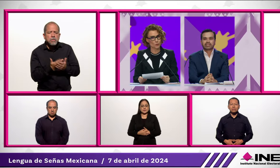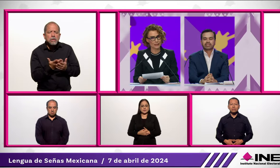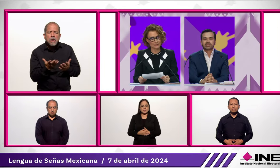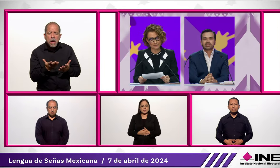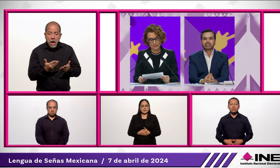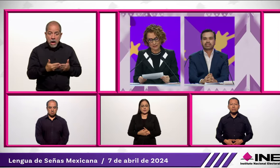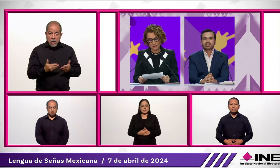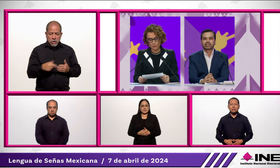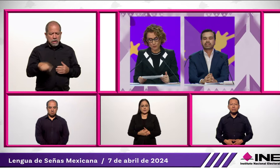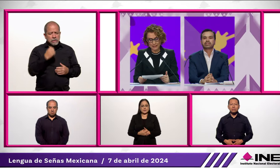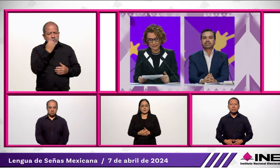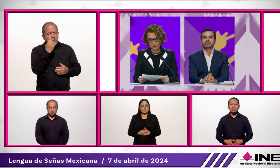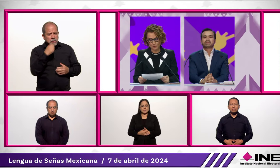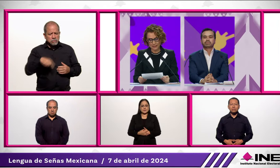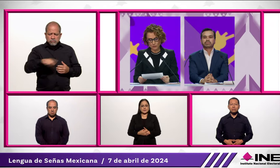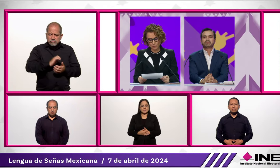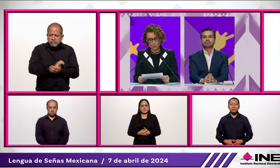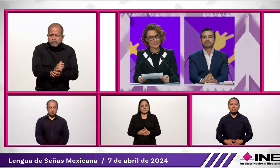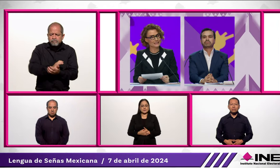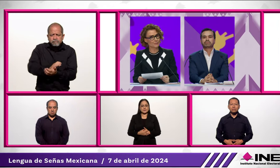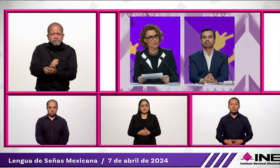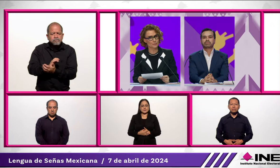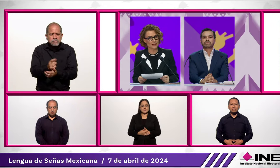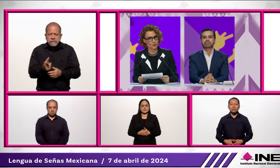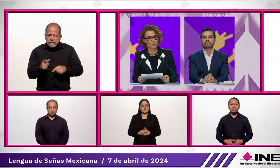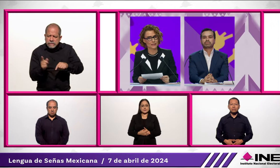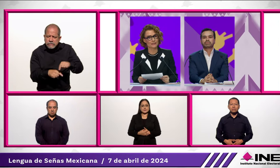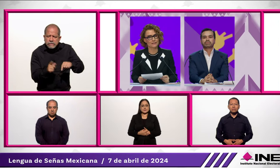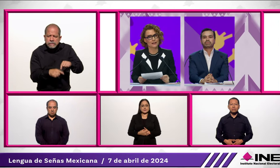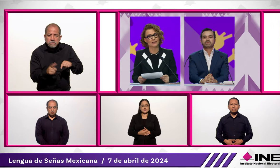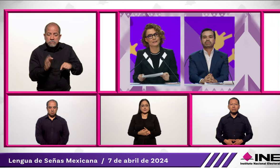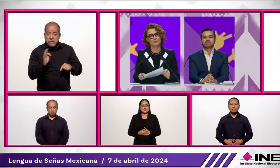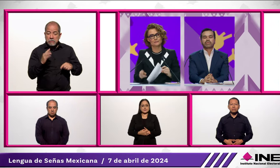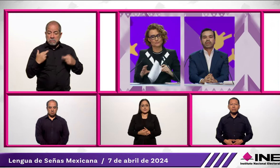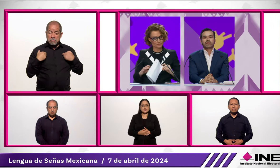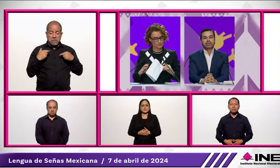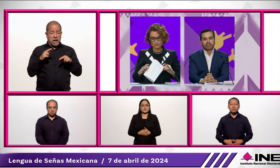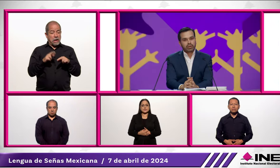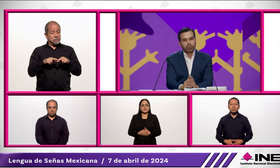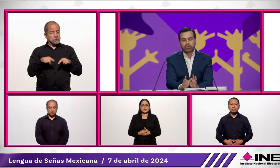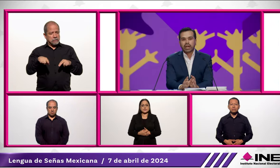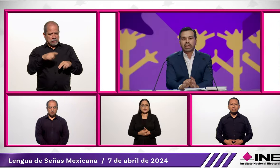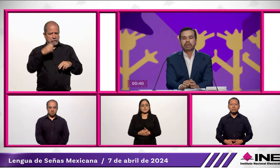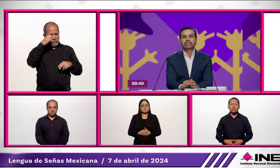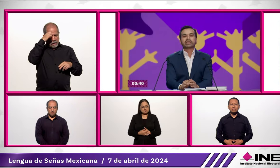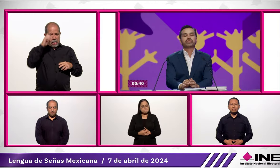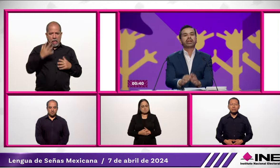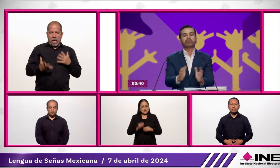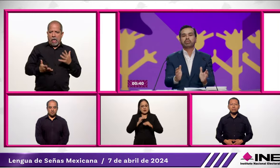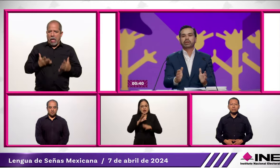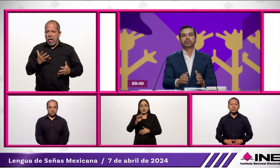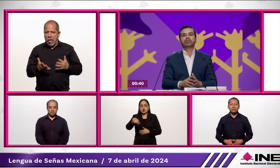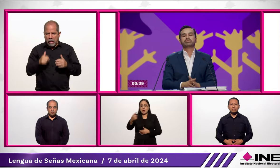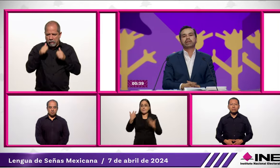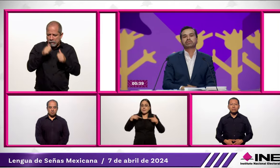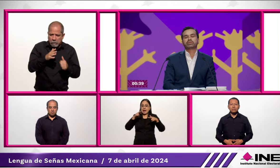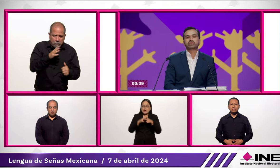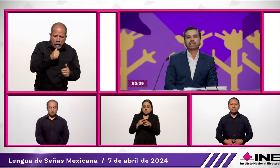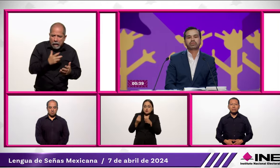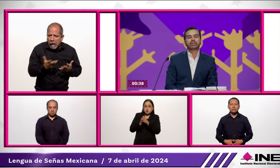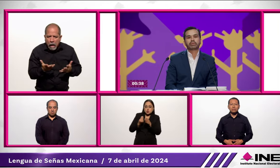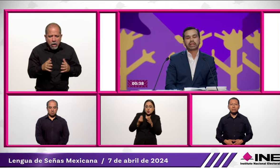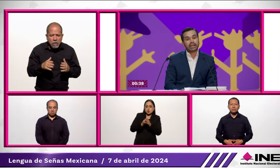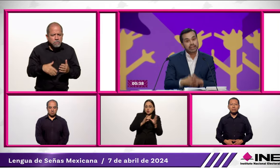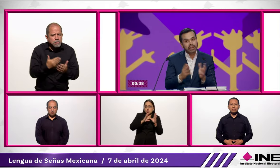las escuelas? ¿Cómo lo haría si los maestros no están preparados para atenderlas? Justo la capacitación y el acompañamiento de los